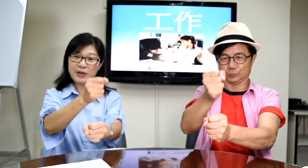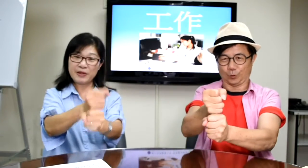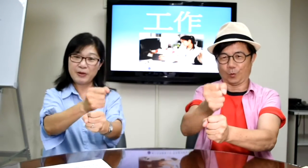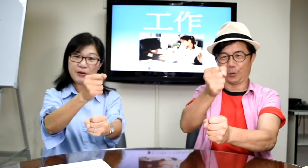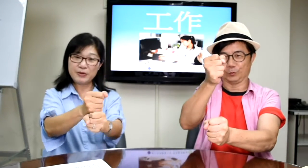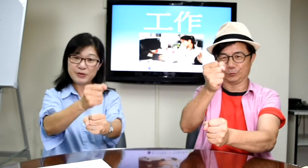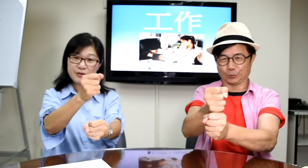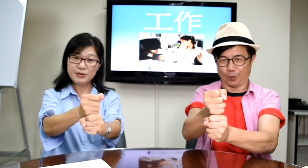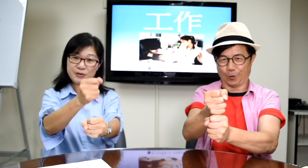工作，